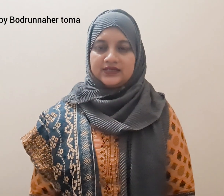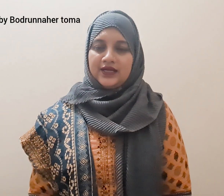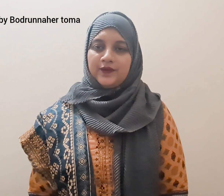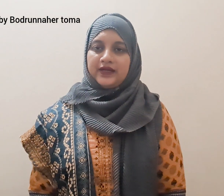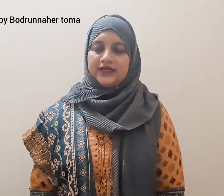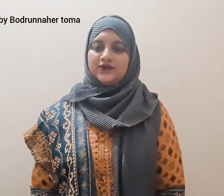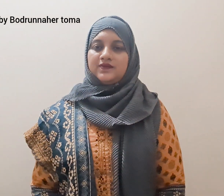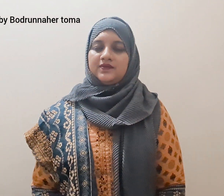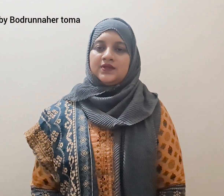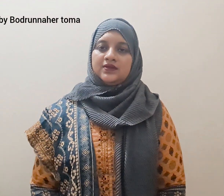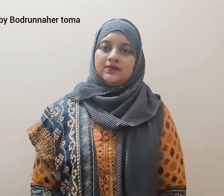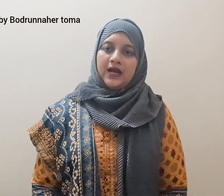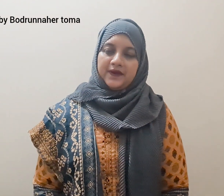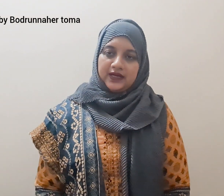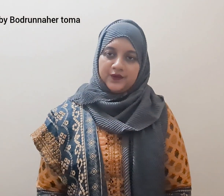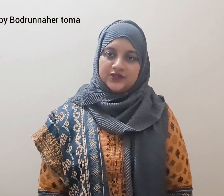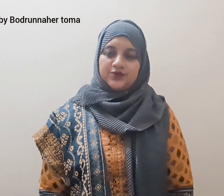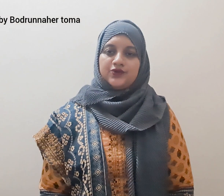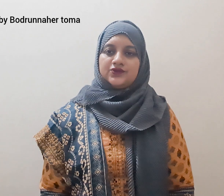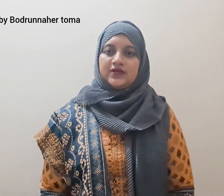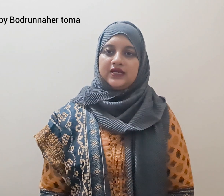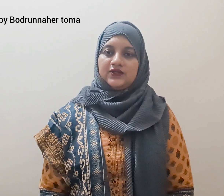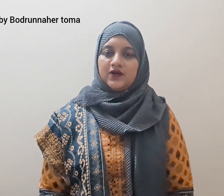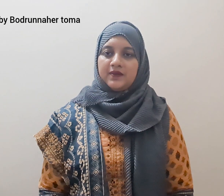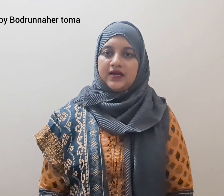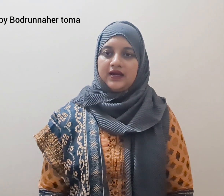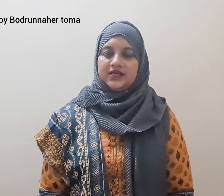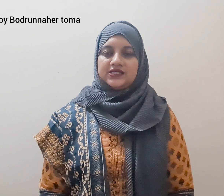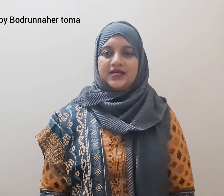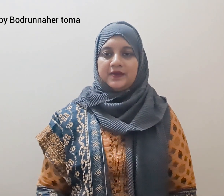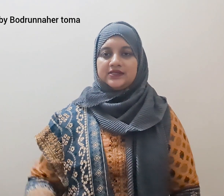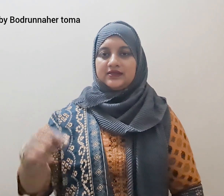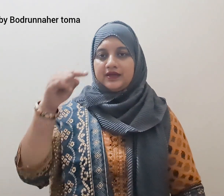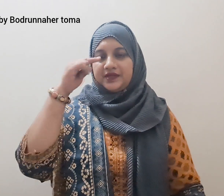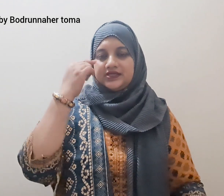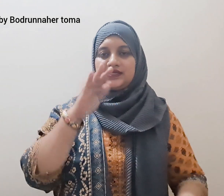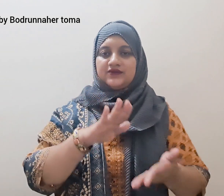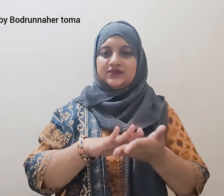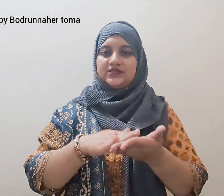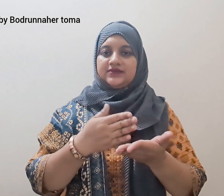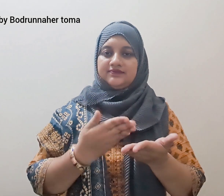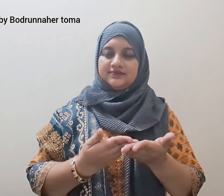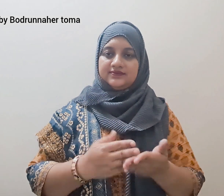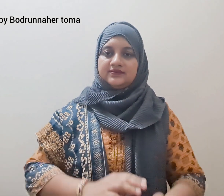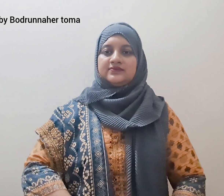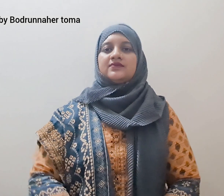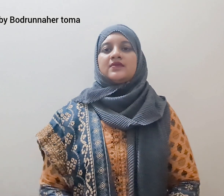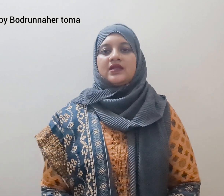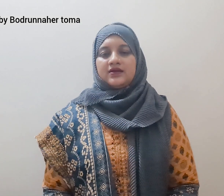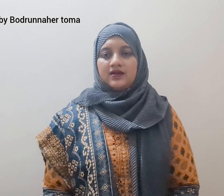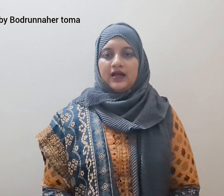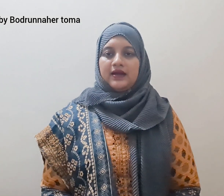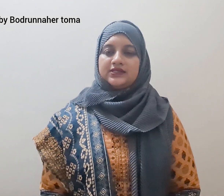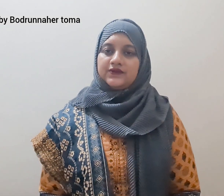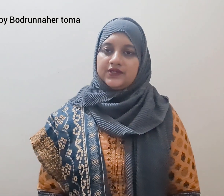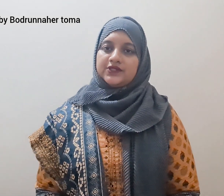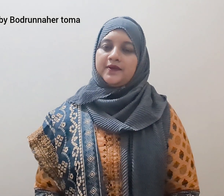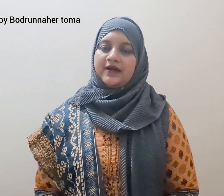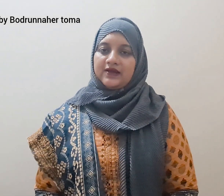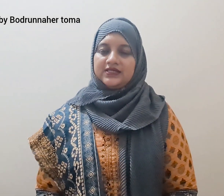আসসালামু আলাইকুম। আমার নাম হচ্ছে বদরুন্নাহার তমা। ইশারা ভাষার নামে ইশারা হচ্ছে। আশা করি সবাই ভালো আছেন,